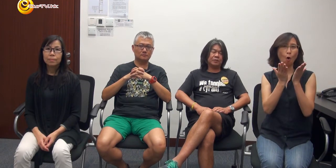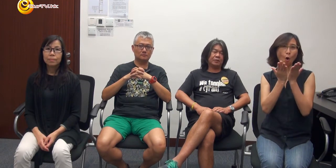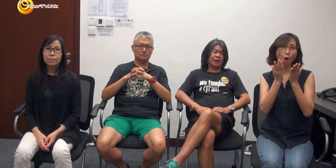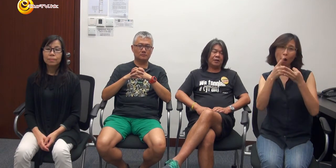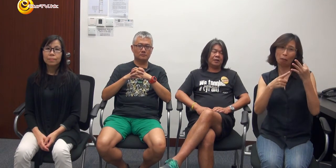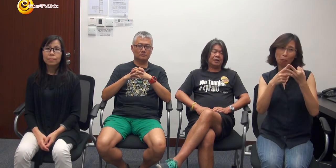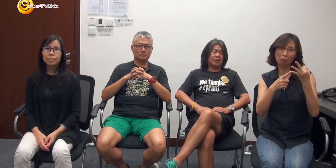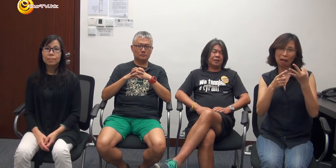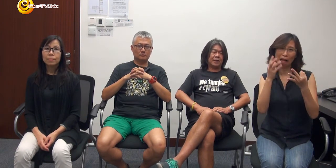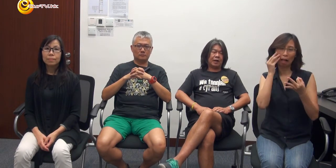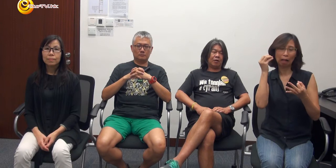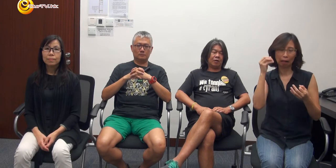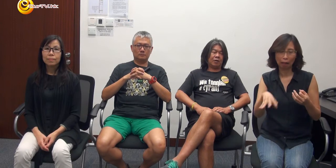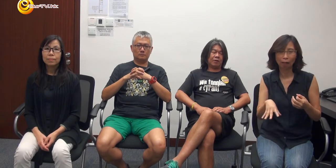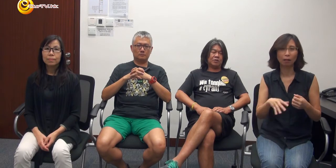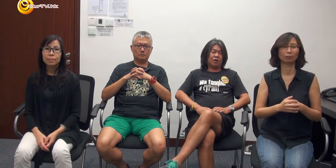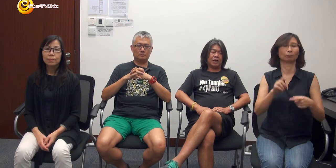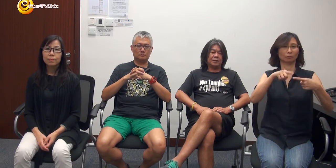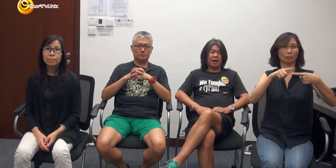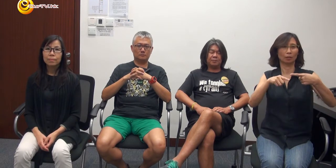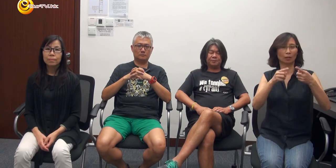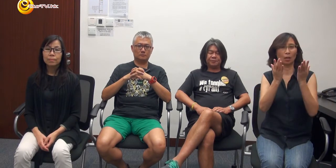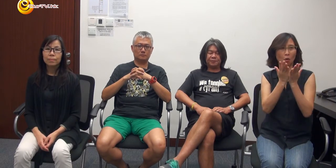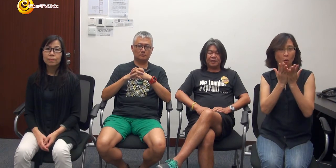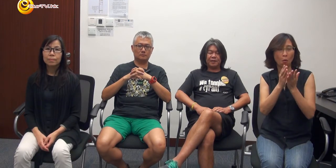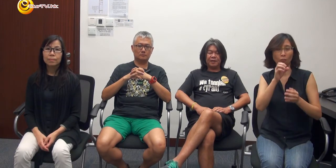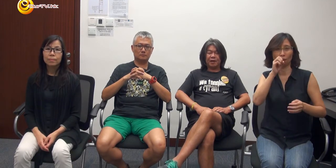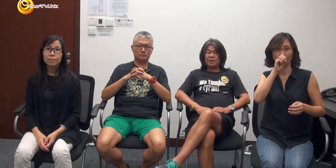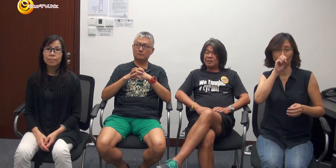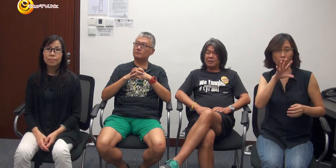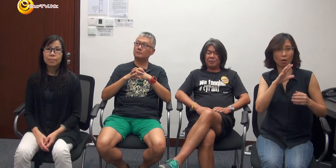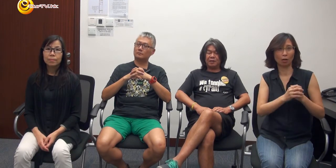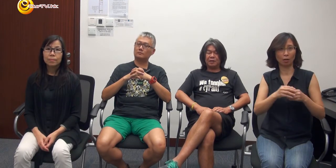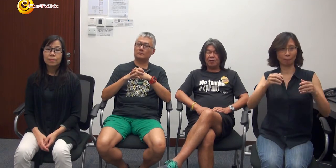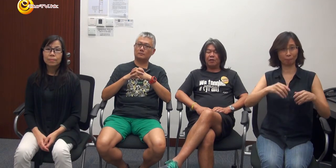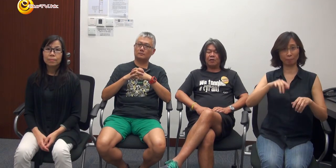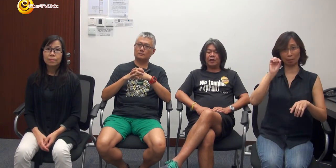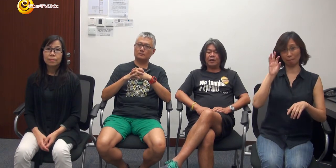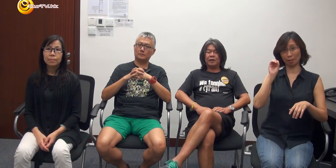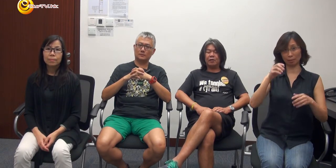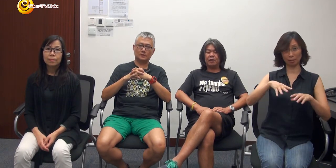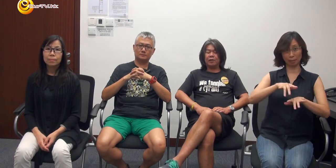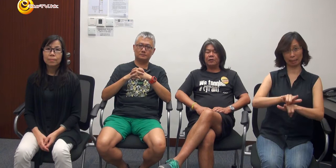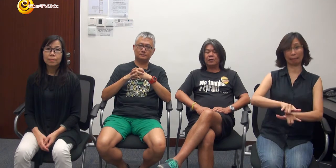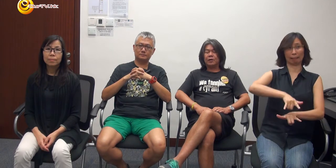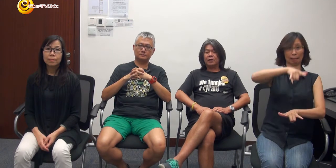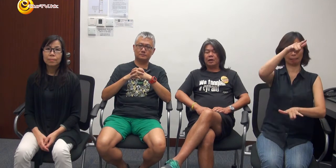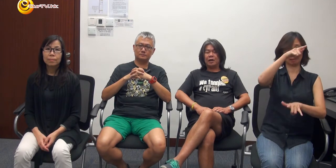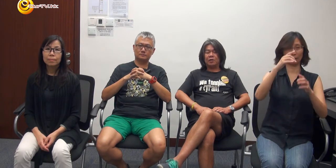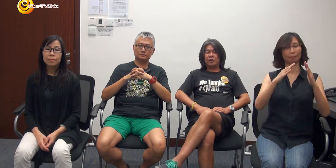嗱，即係大學，我哋話佢象牙之塔，其實意思就係咩咧？就係、話哦，佢係應該啊同呢、